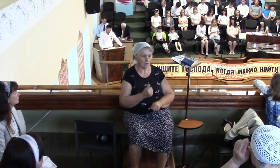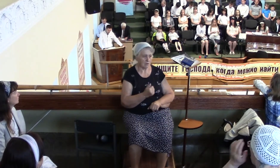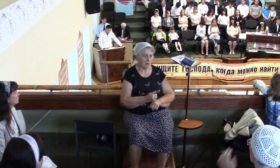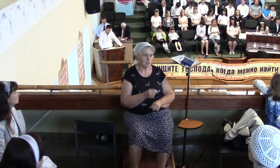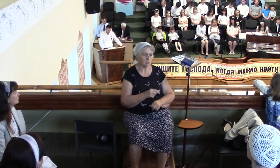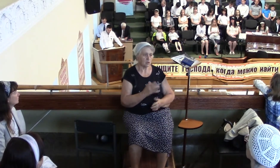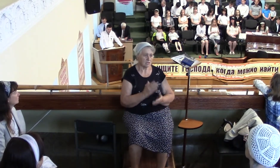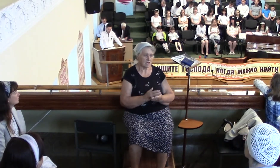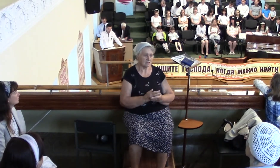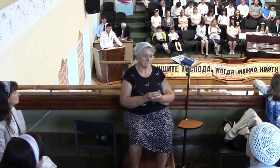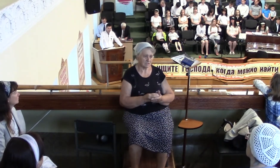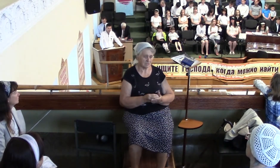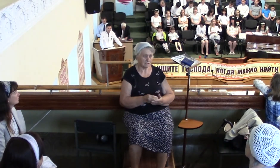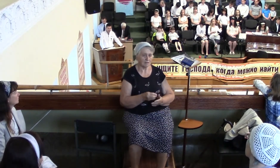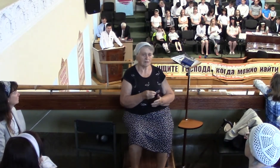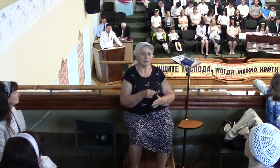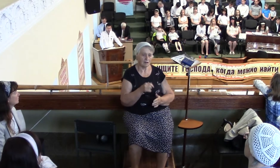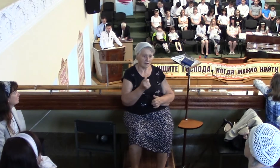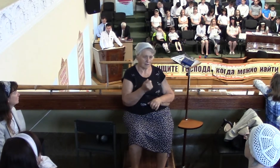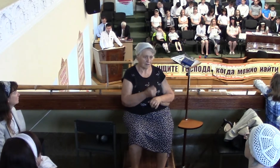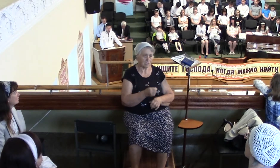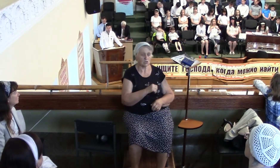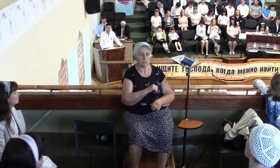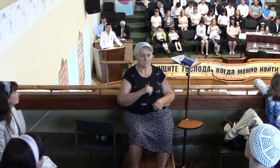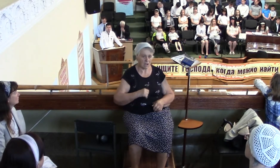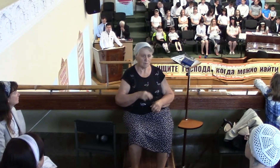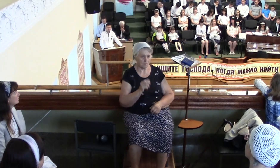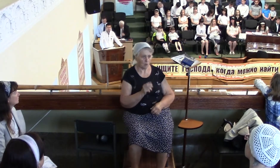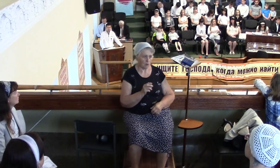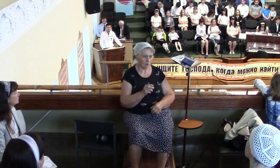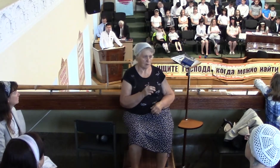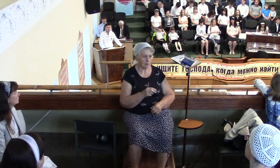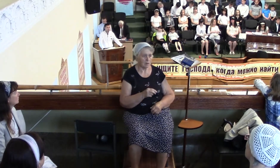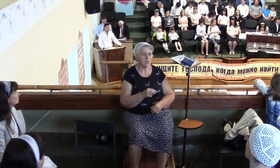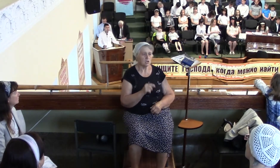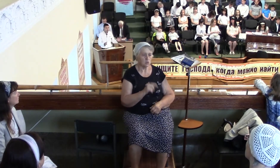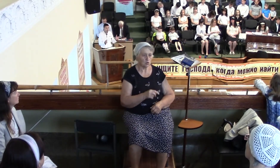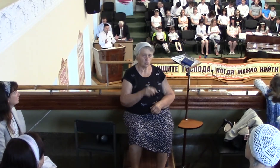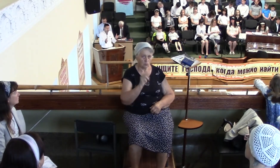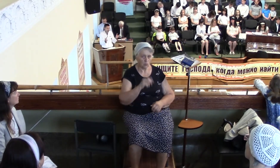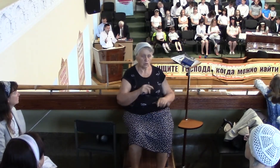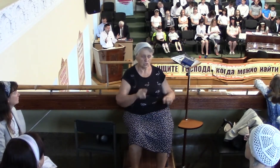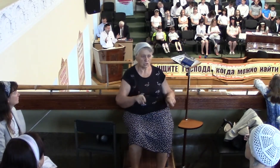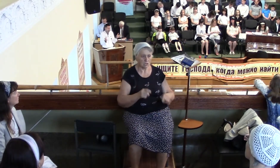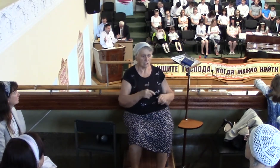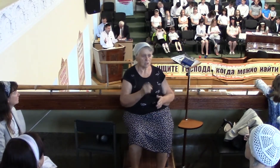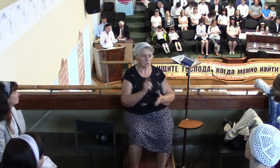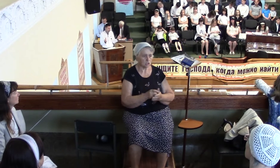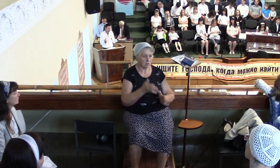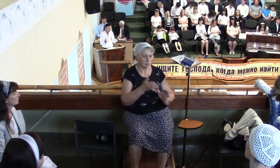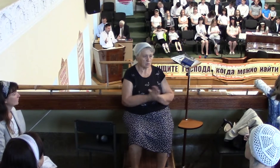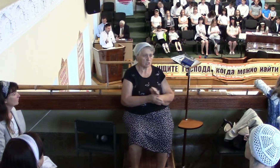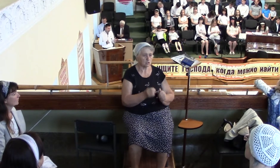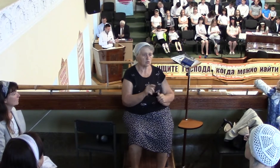есть, вообще существует, это сам Бог и то, что Бог создал. И мы должны понимать, что каждый житель этой